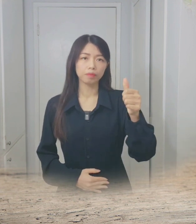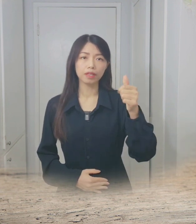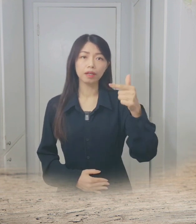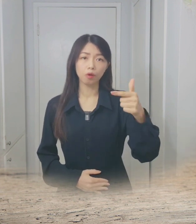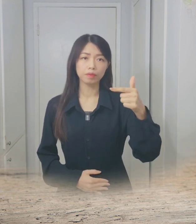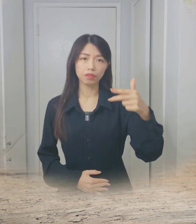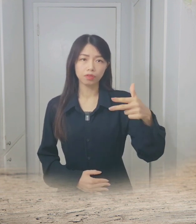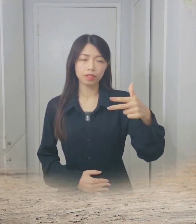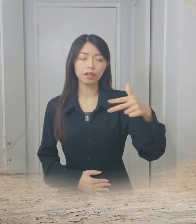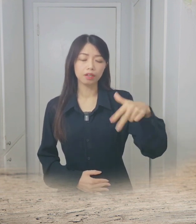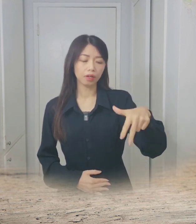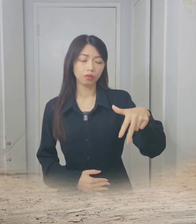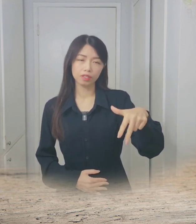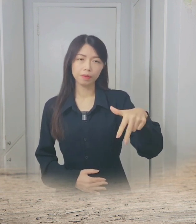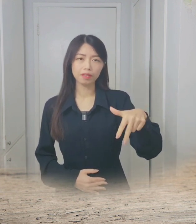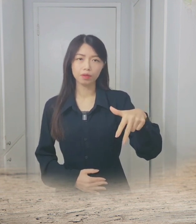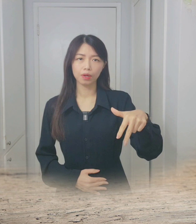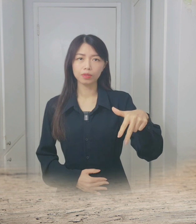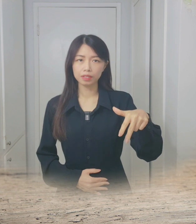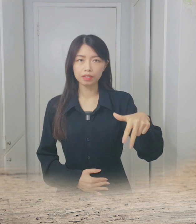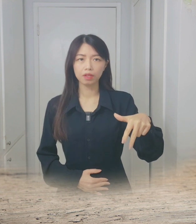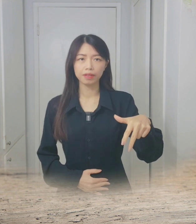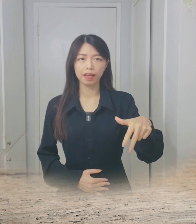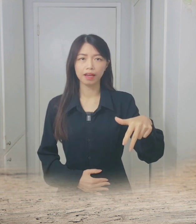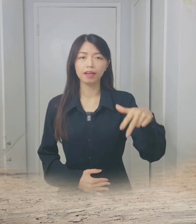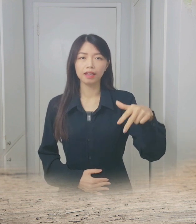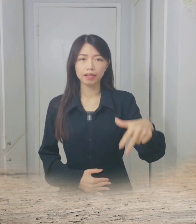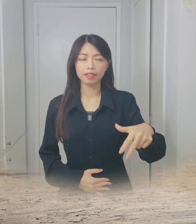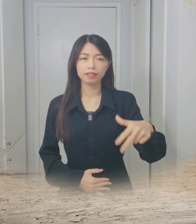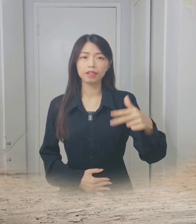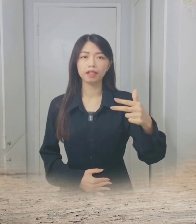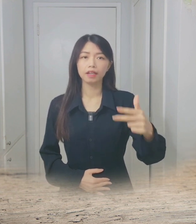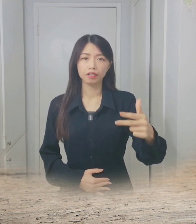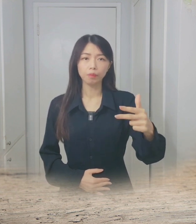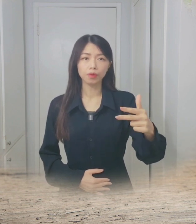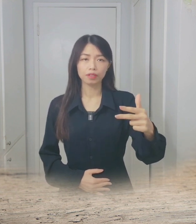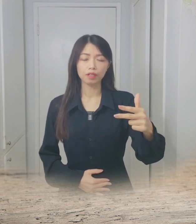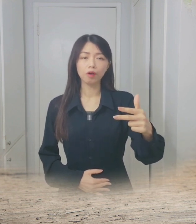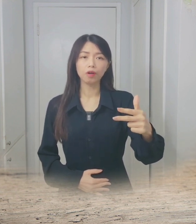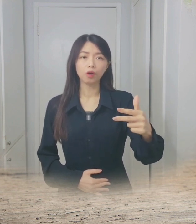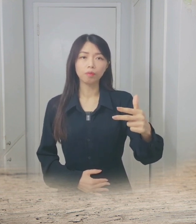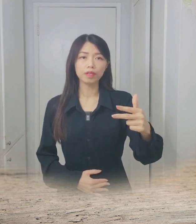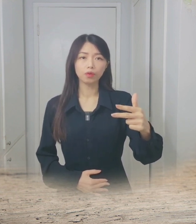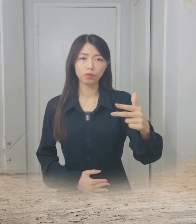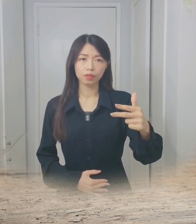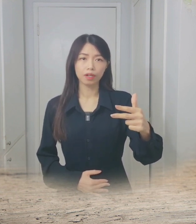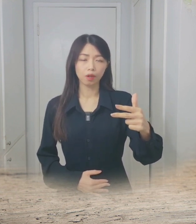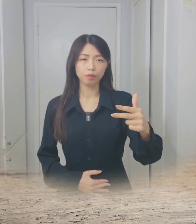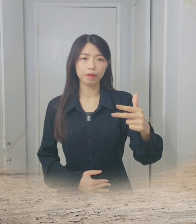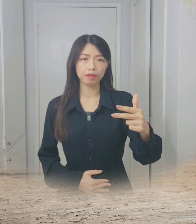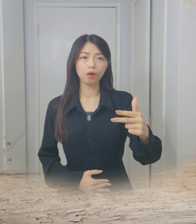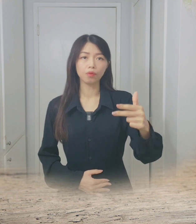엄지, 검지, 중지를 이렇게 두시면 지화로 지읒이 됩니다. 이 지읒을 옆으로 하셔서 검지하고